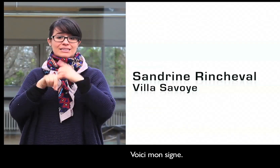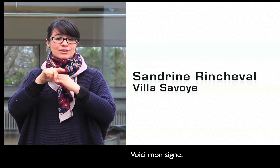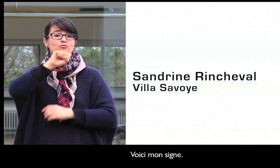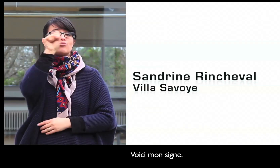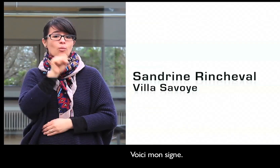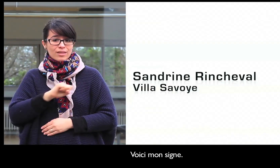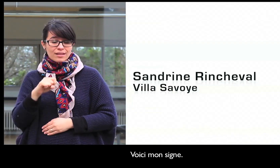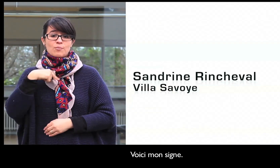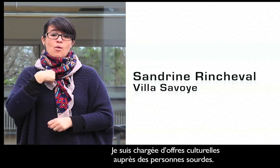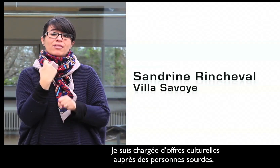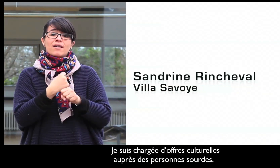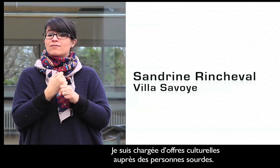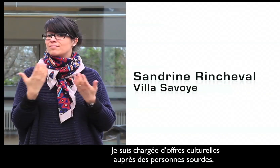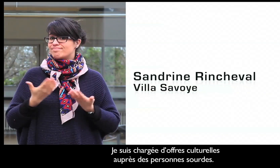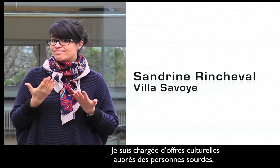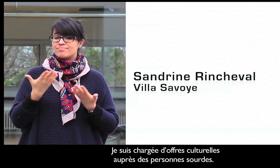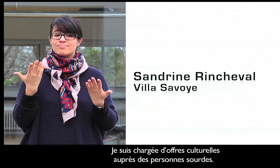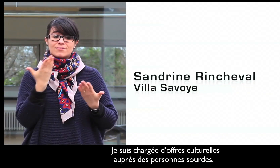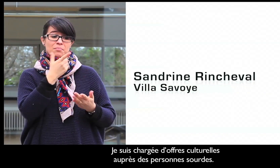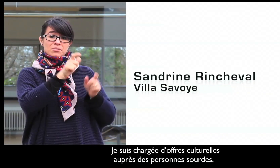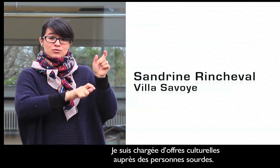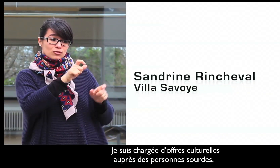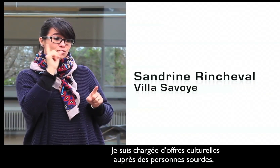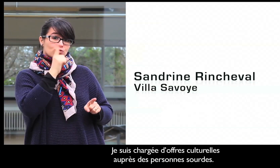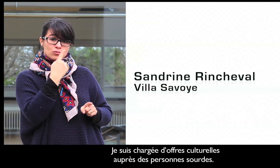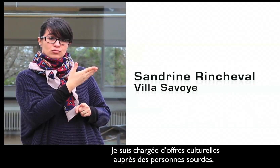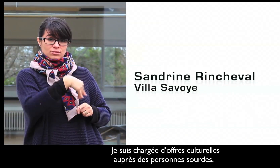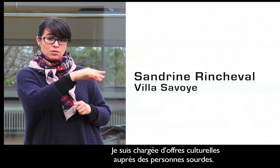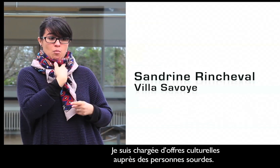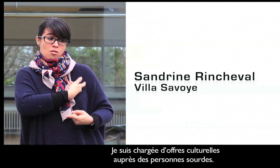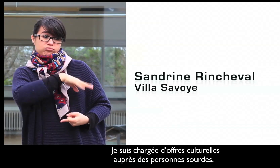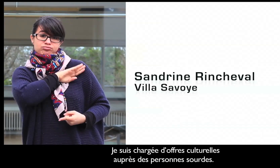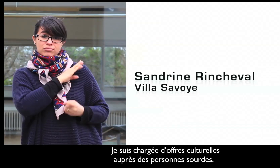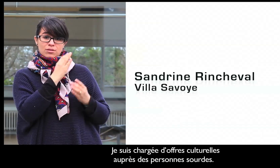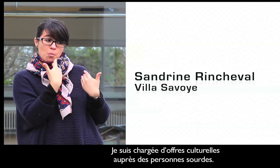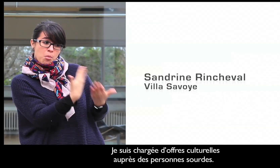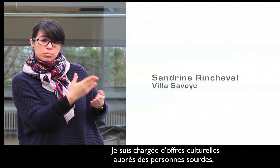Voici mon signe. Je suis chargée d'offres culturelles auprès des personnes sourdes.